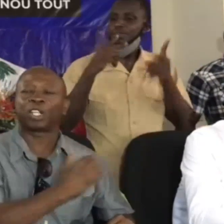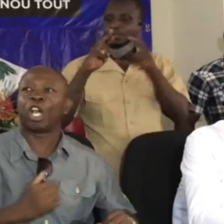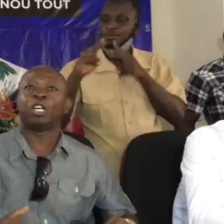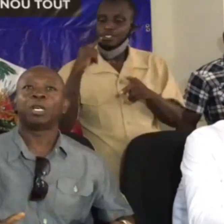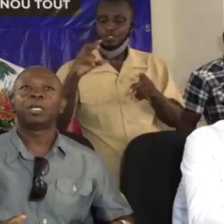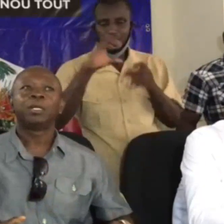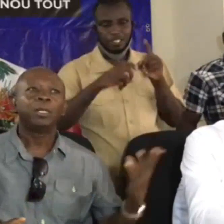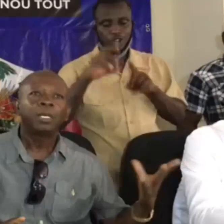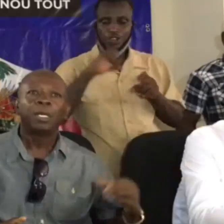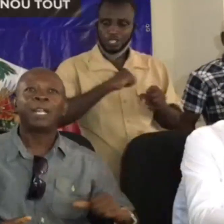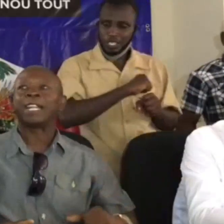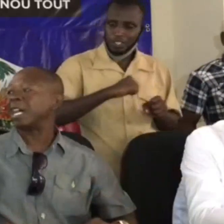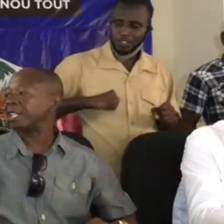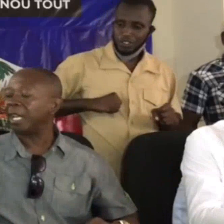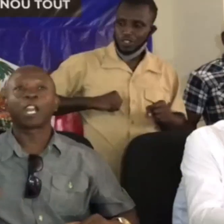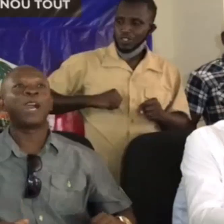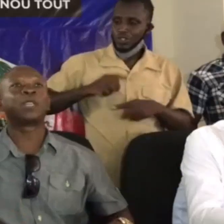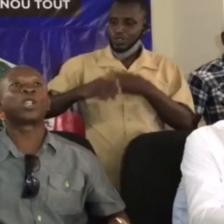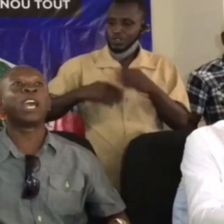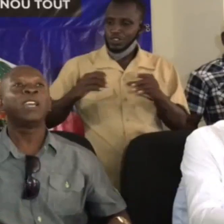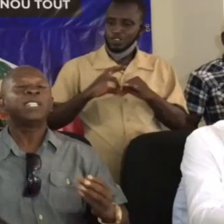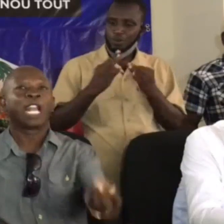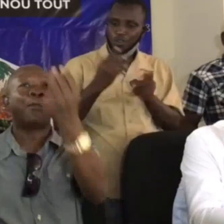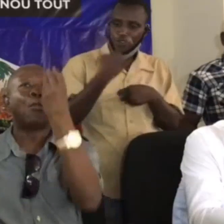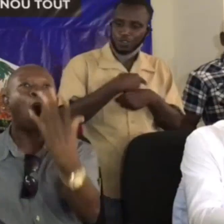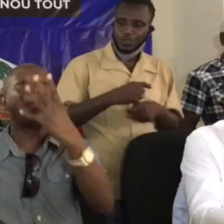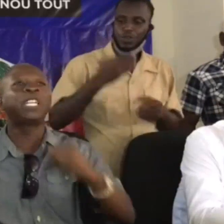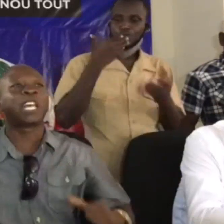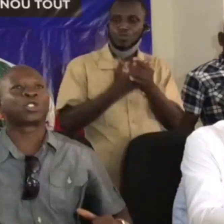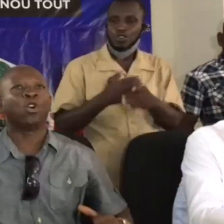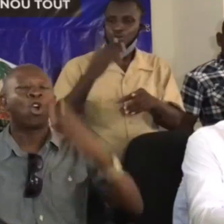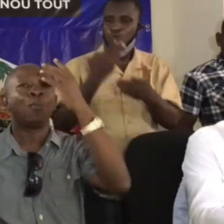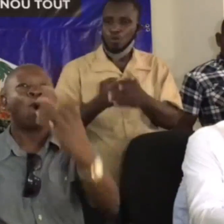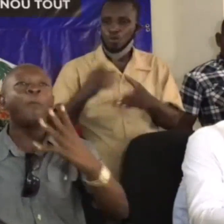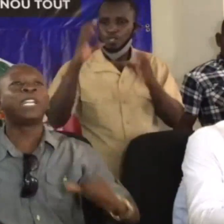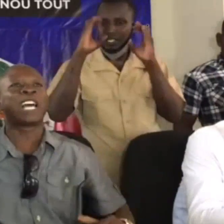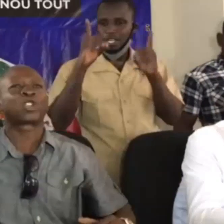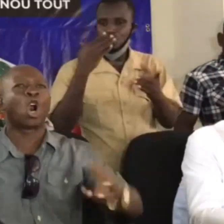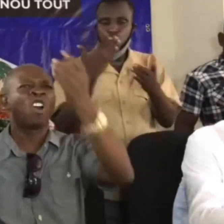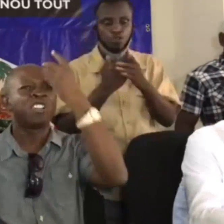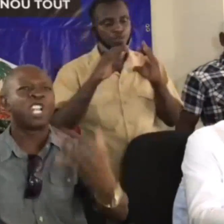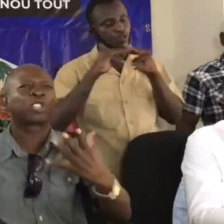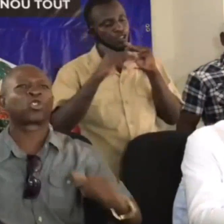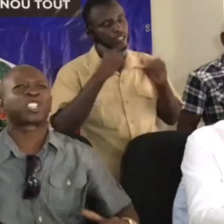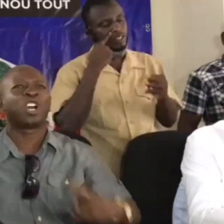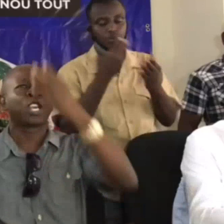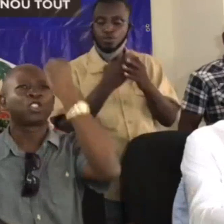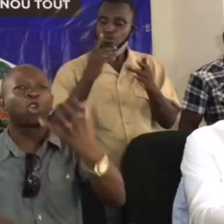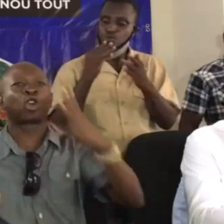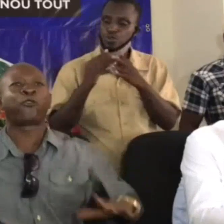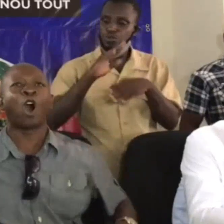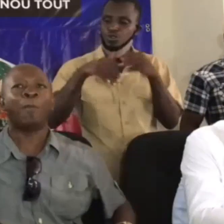répéter sénateur Nenel Kassi et Kamal Timothée, c'est la mobilisation. Mobilisation dans tout